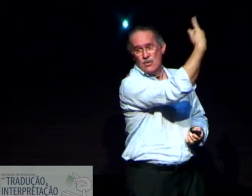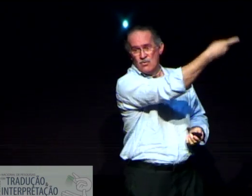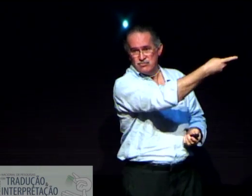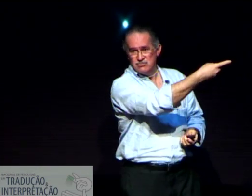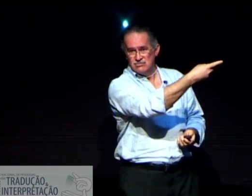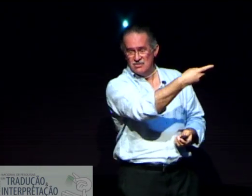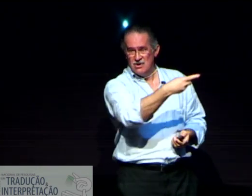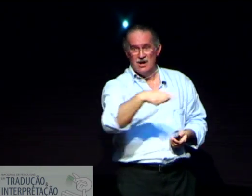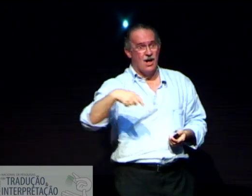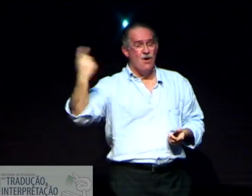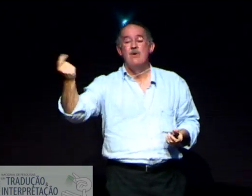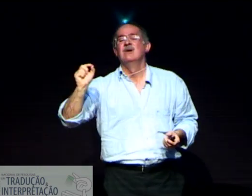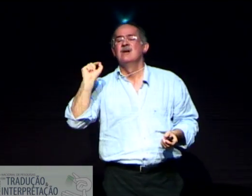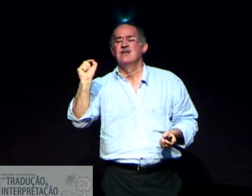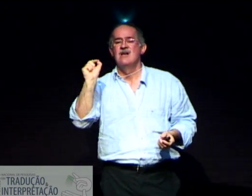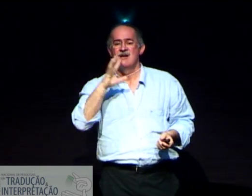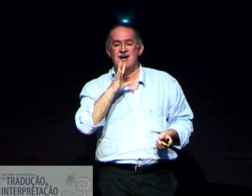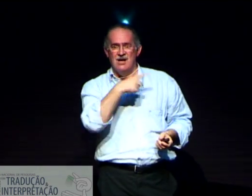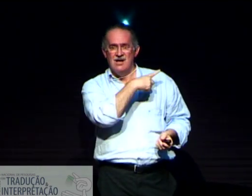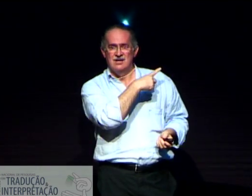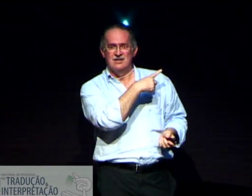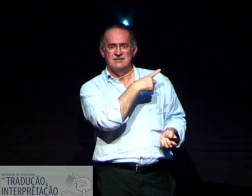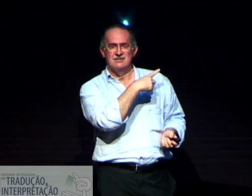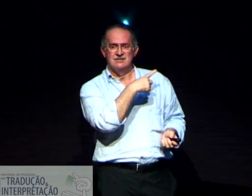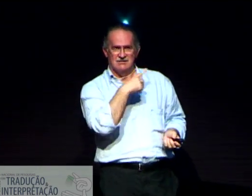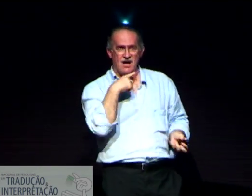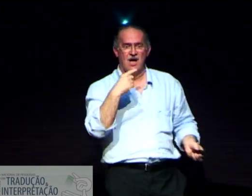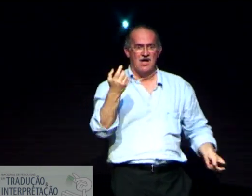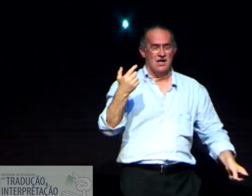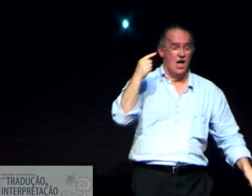Vocês podem observar aqui os 3 aplicativos e ali nós temos